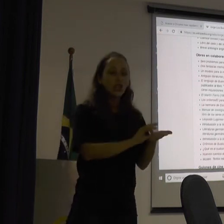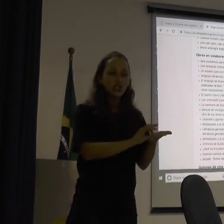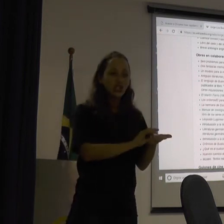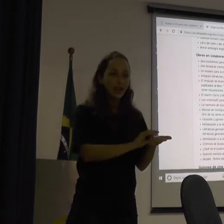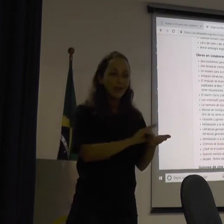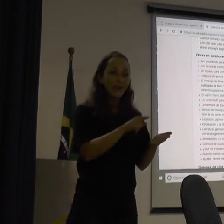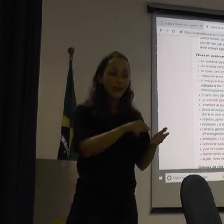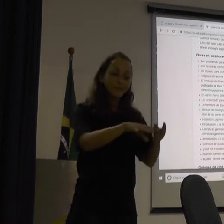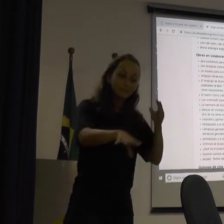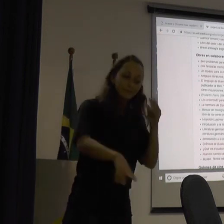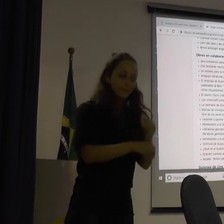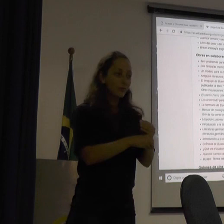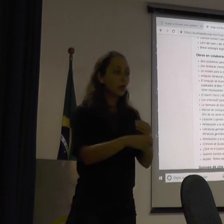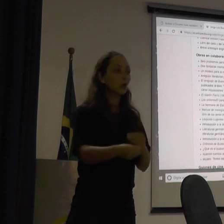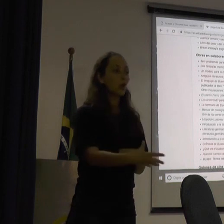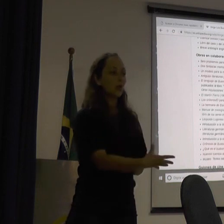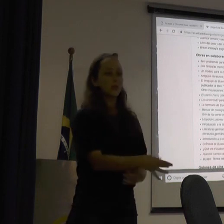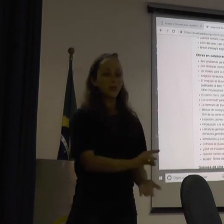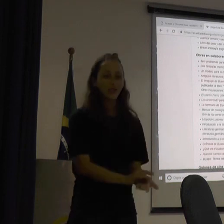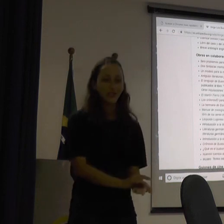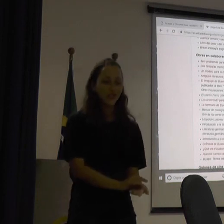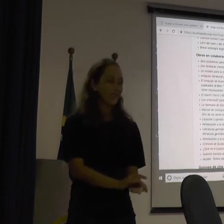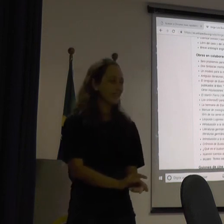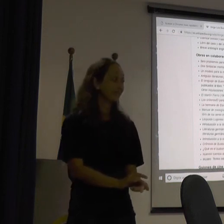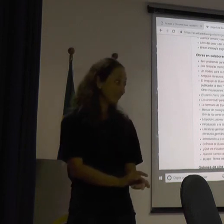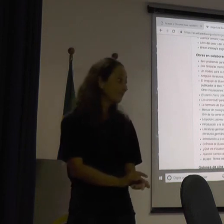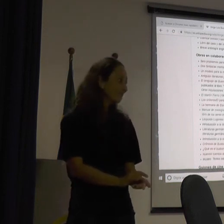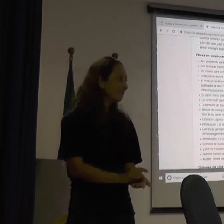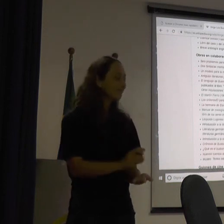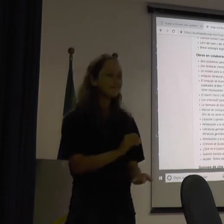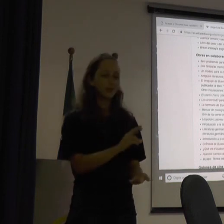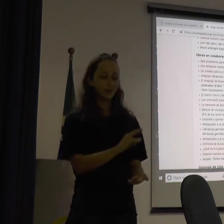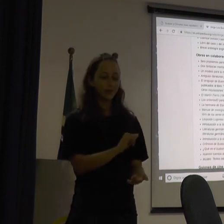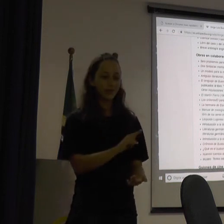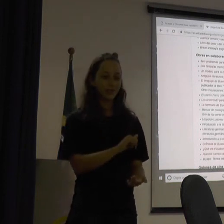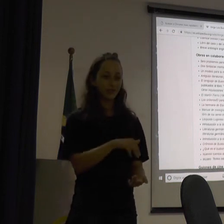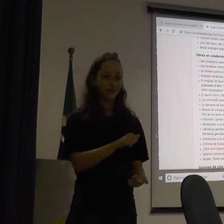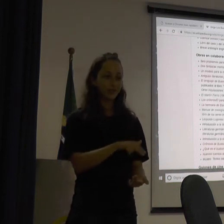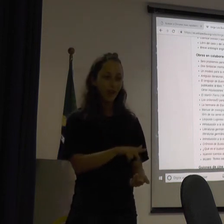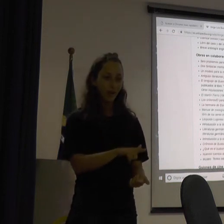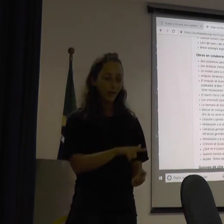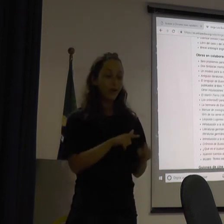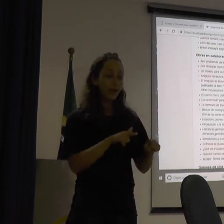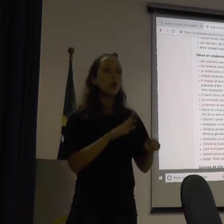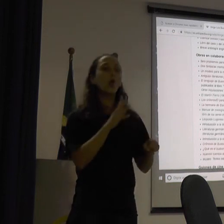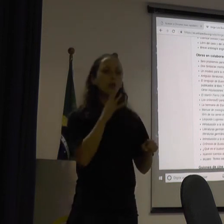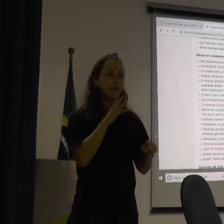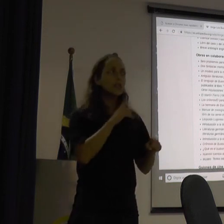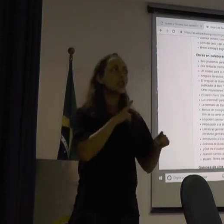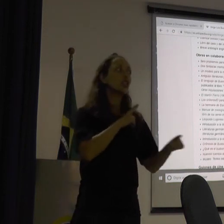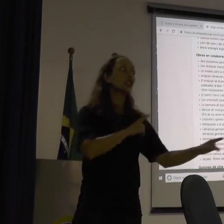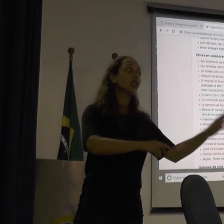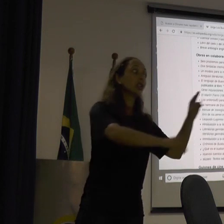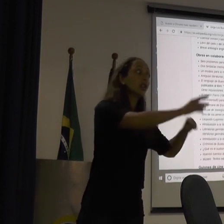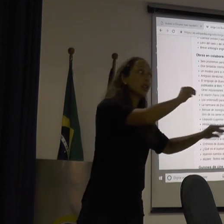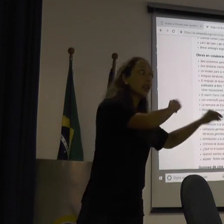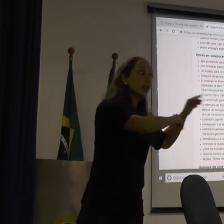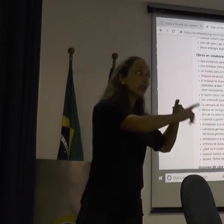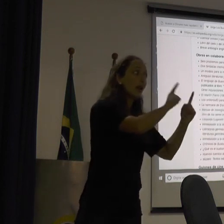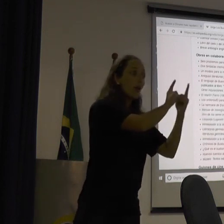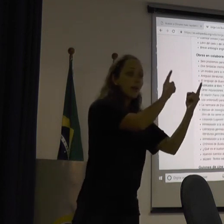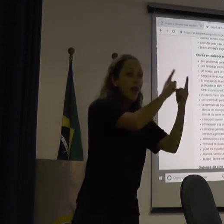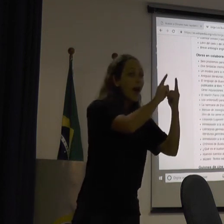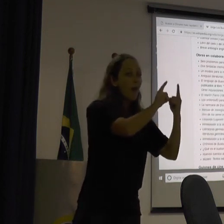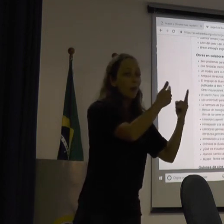Ele traduziu, ele conhecia uma coisa que circulava, mas que não tinha sido recolhida. E ele falou: